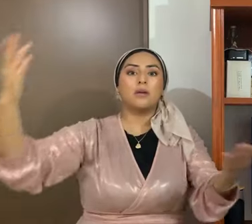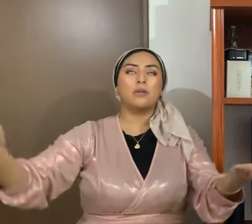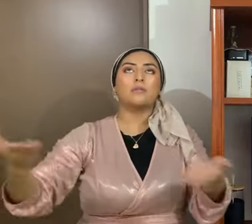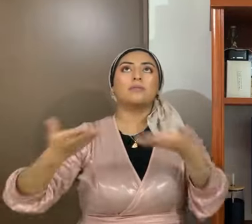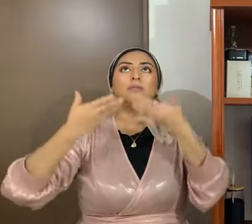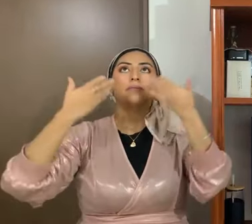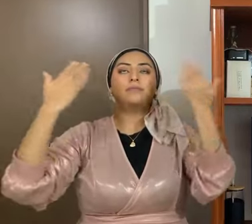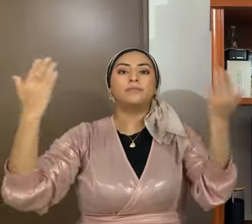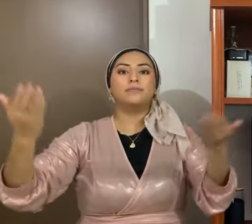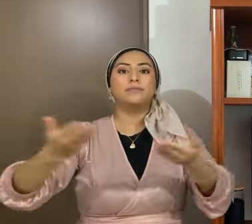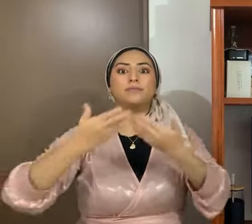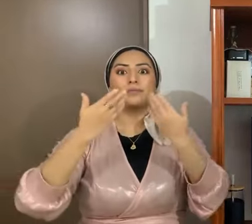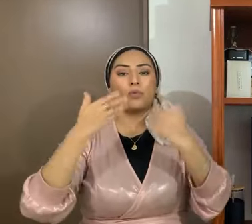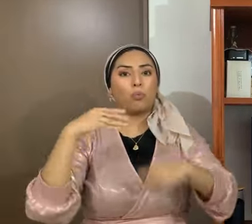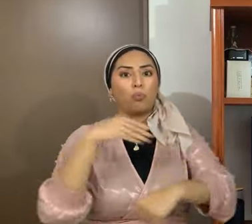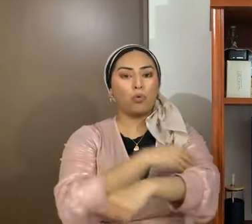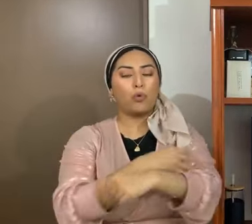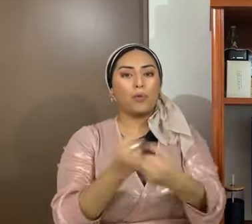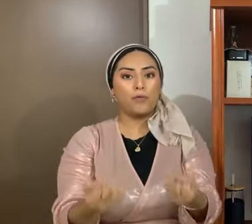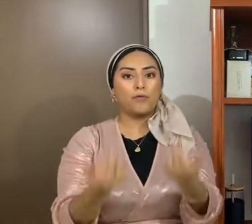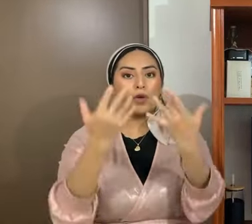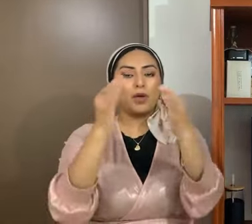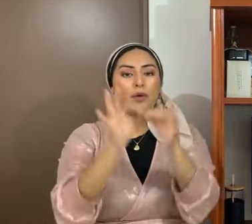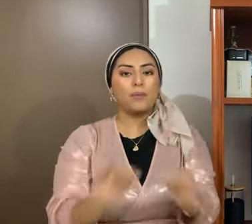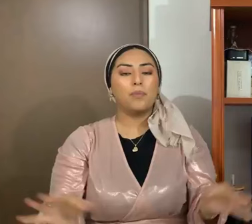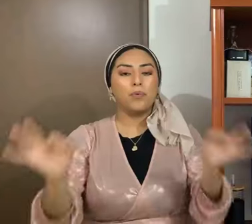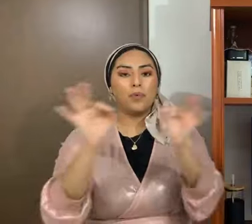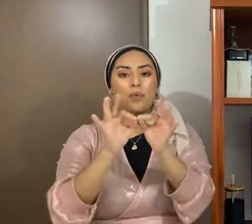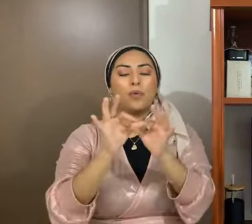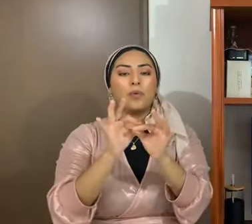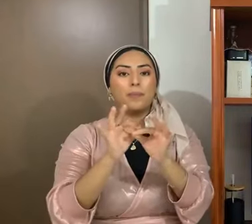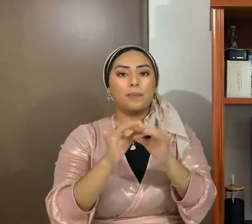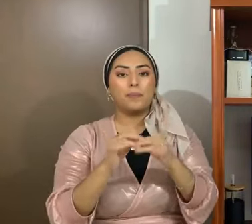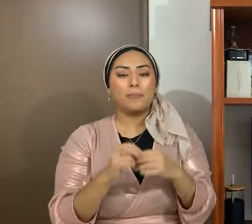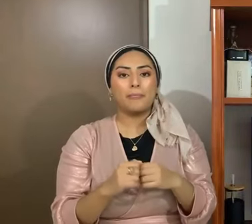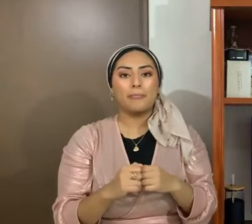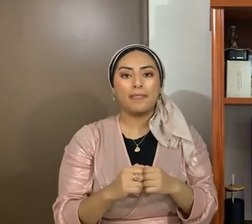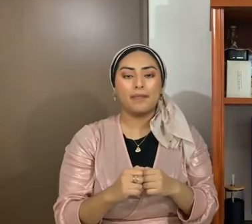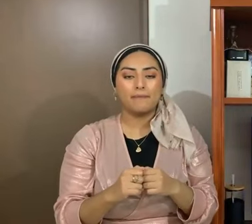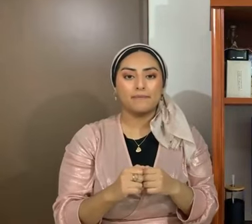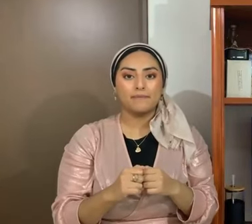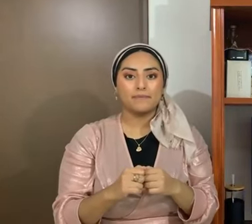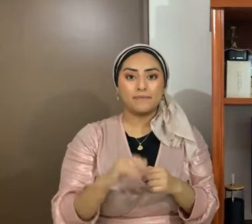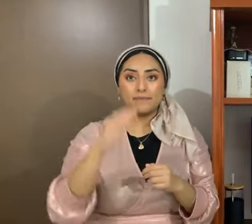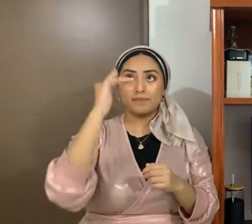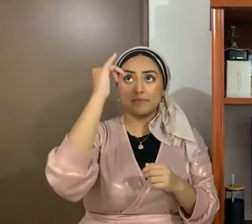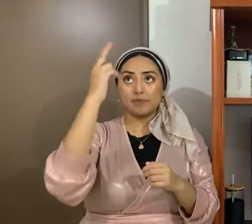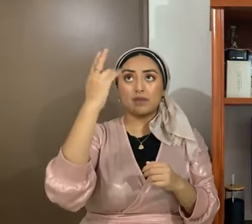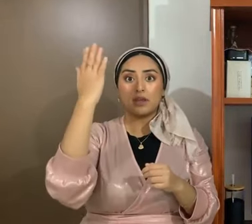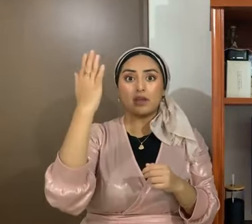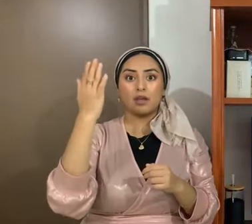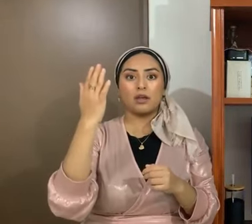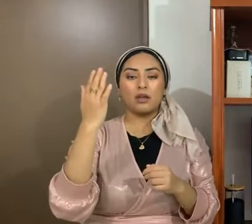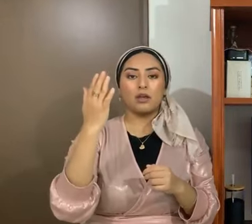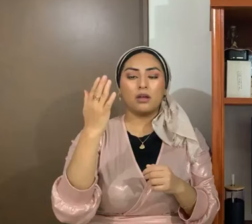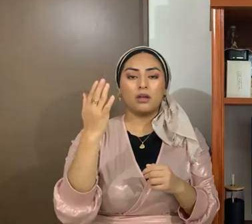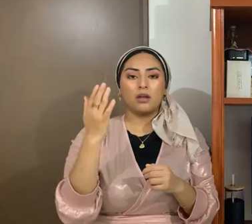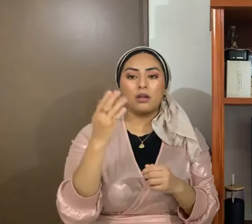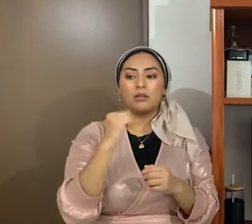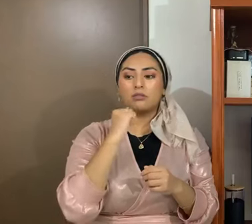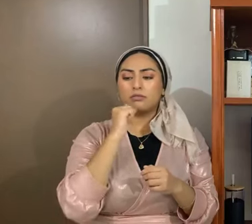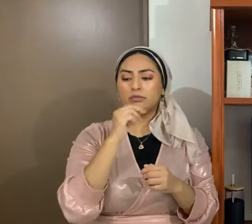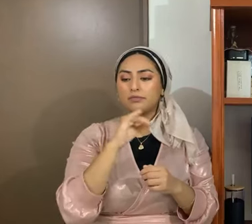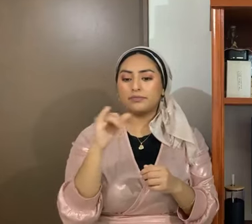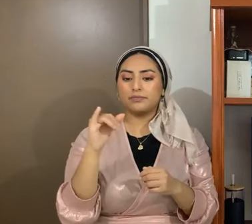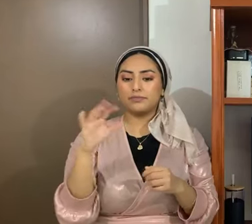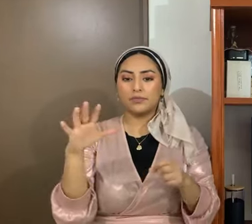tremendo! El fuego es algo muy importante que esté en el altar. El altar de Yahweh no era como un altar que